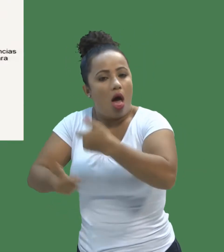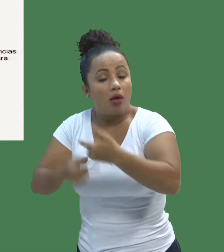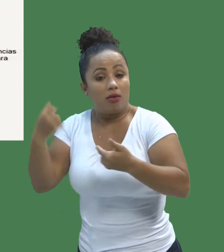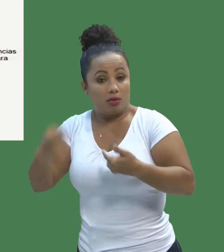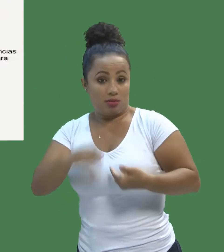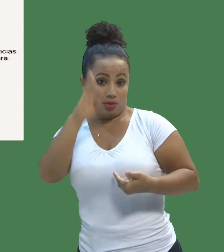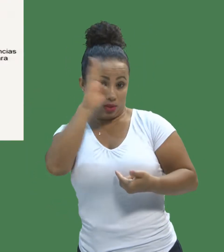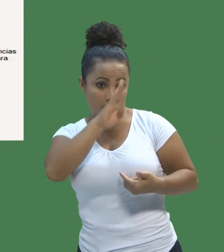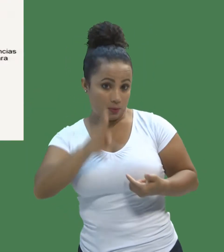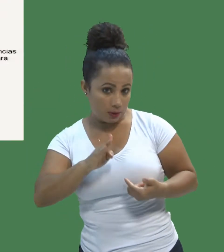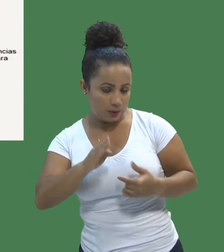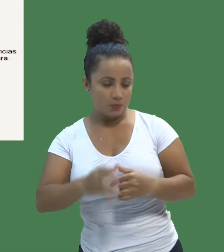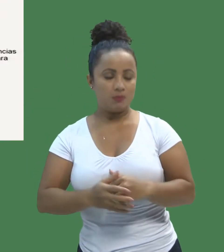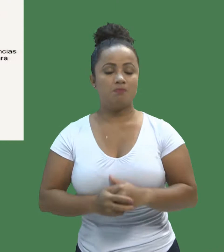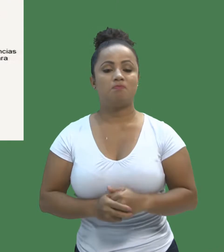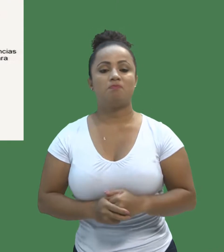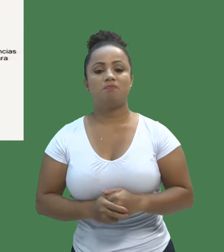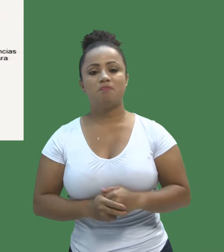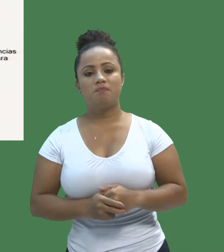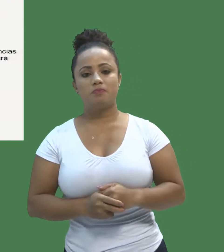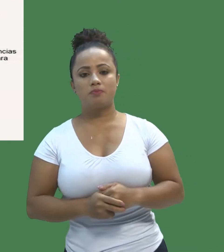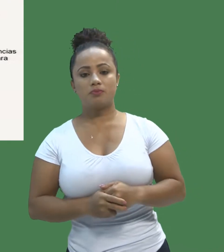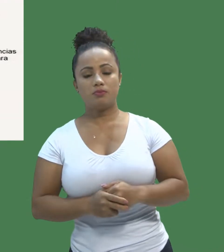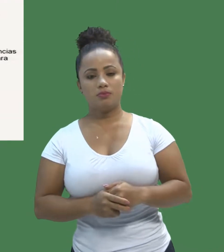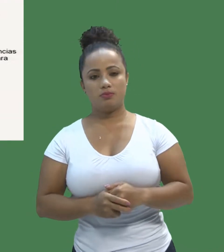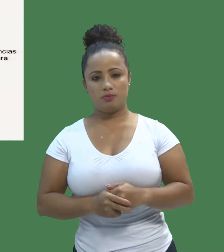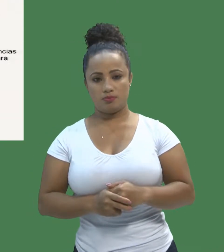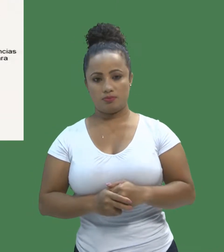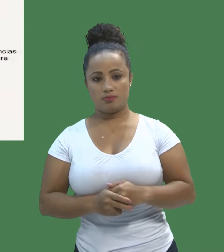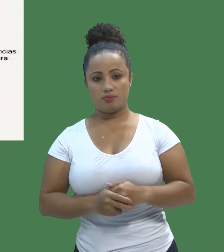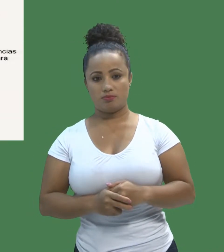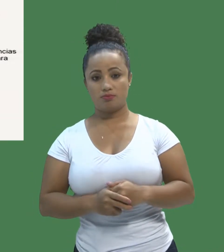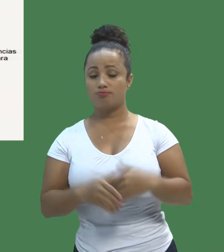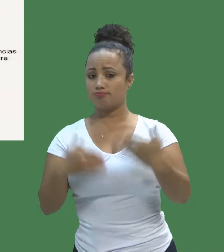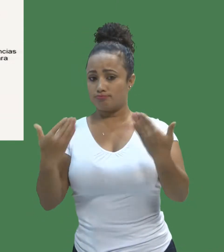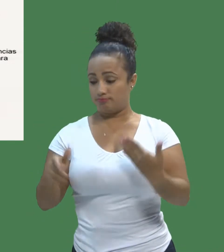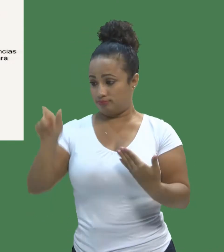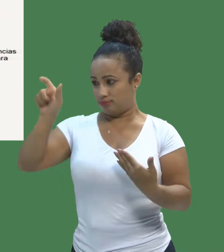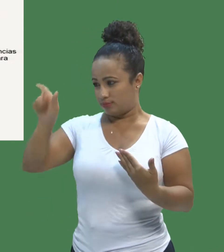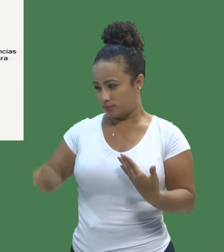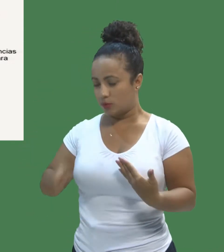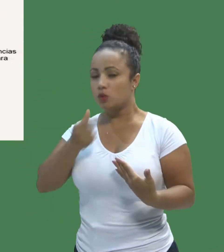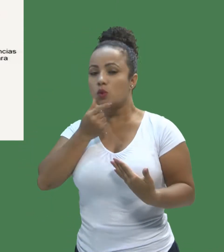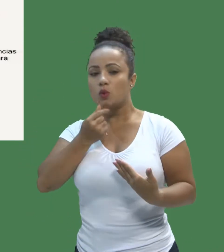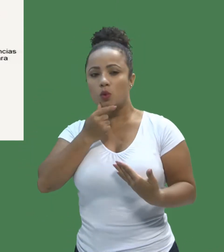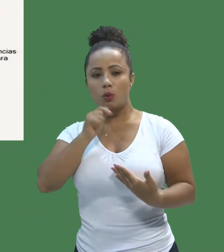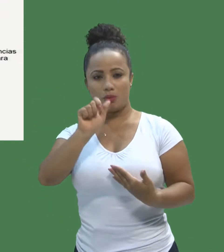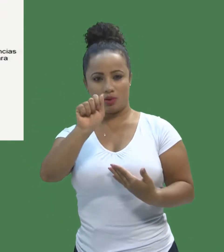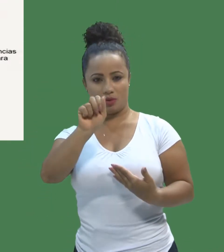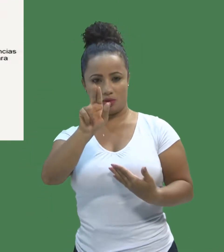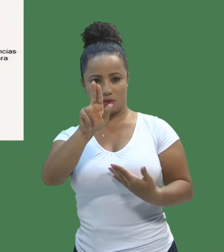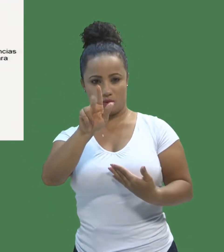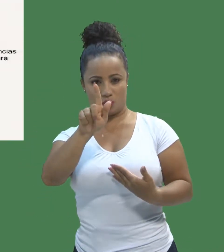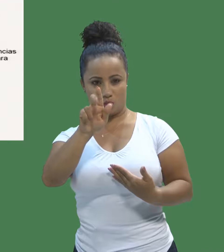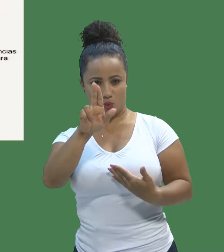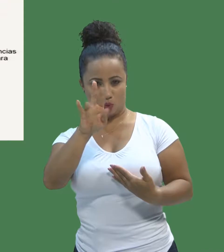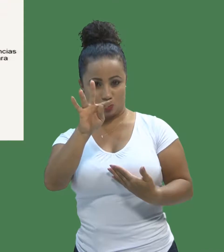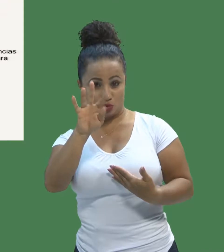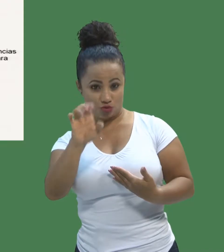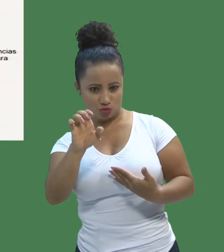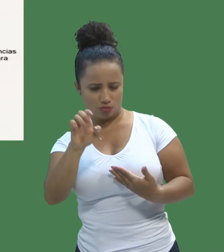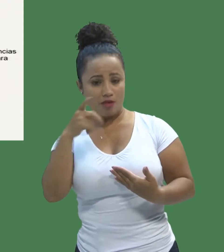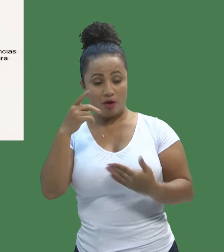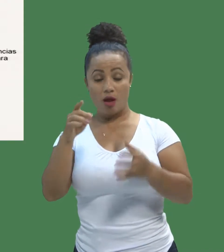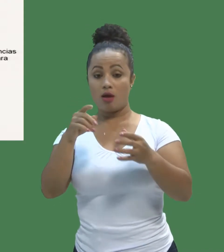Para Auguste Comte, a sociedade passa por 3 estados a saber: o estado